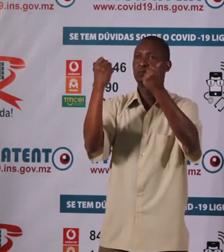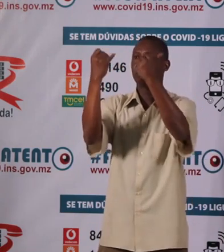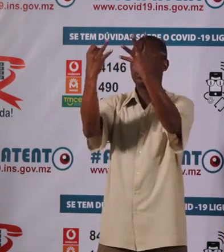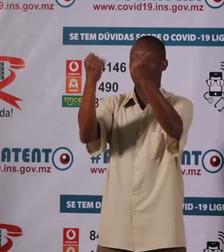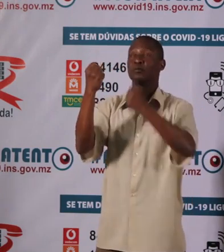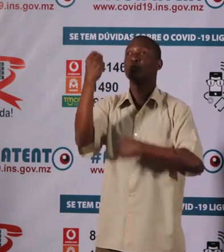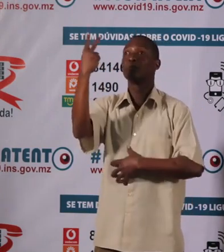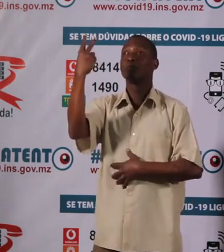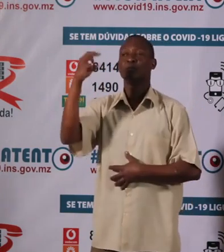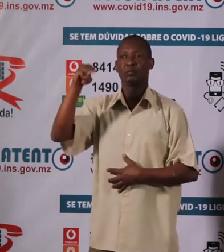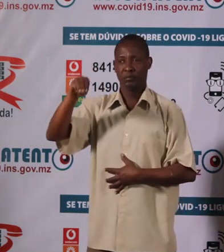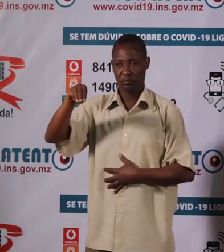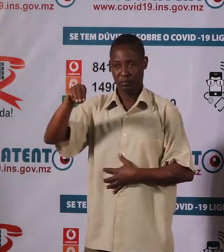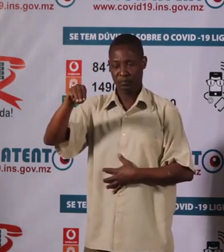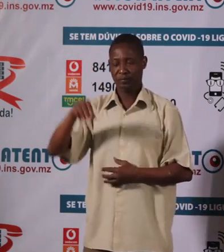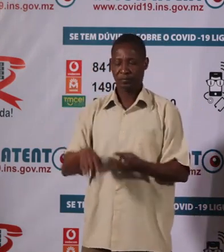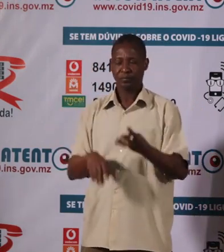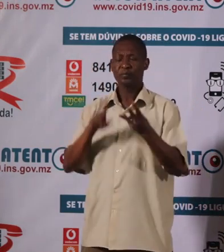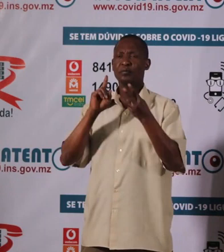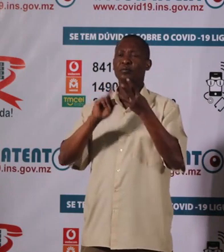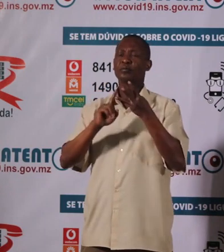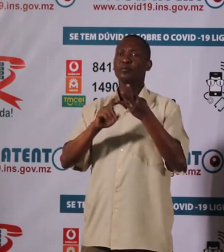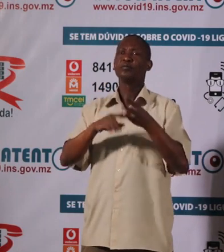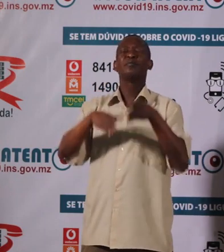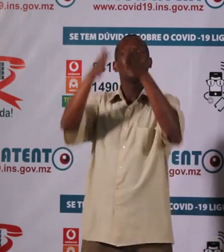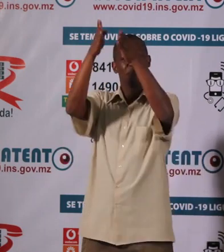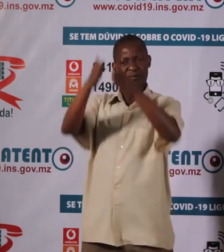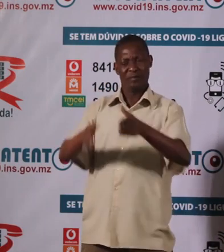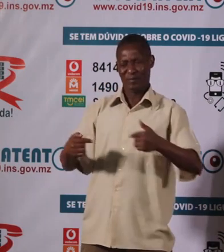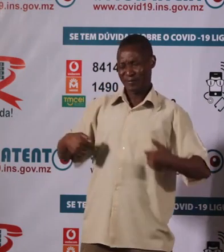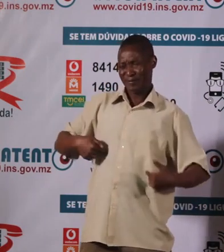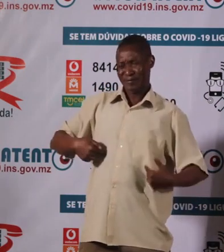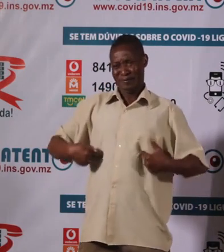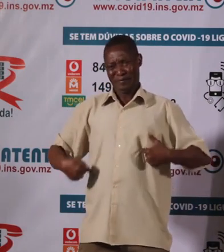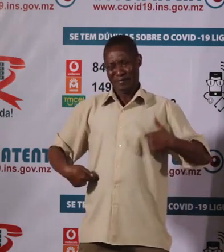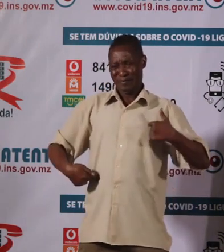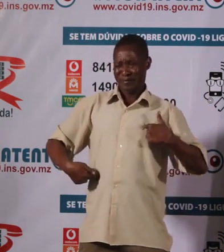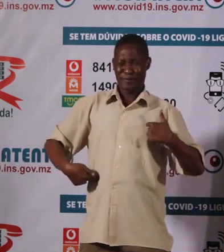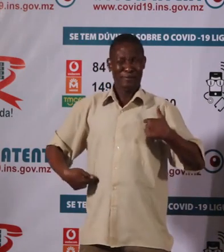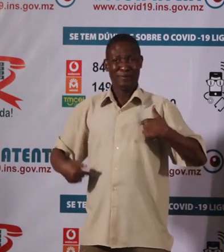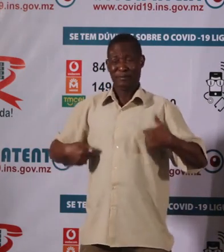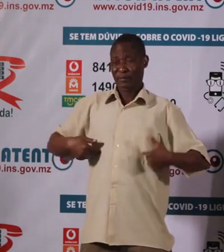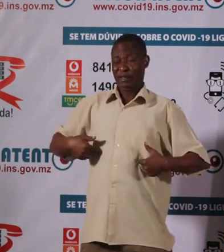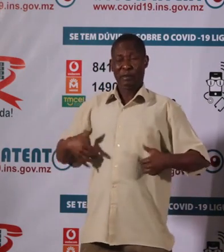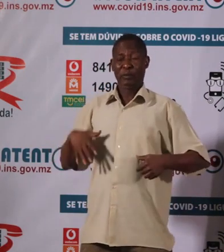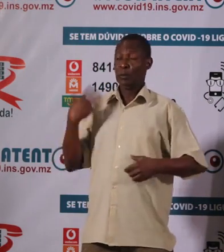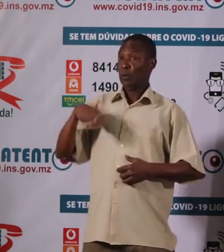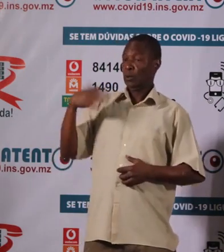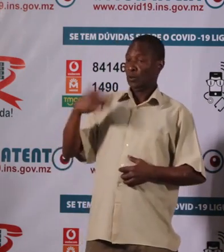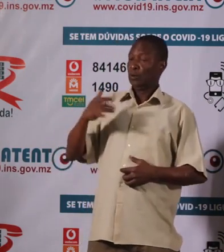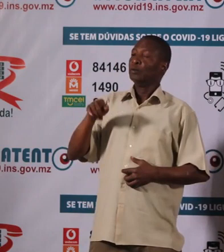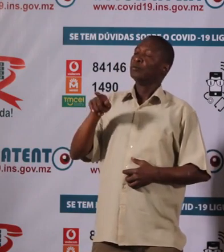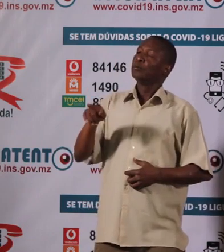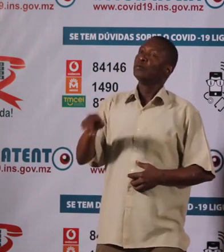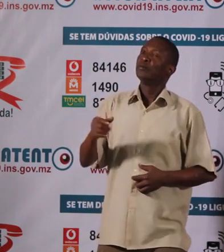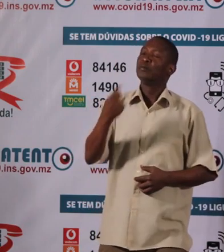Um doente com sintomas ligeiros custa, ou com sintomas graves, por exemplo, custa